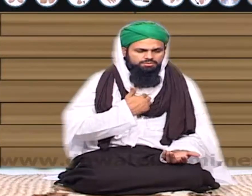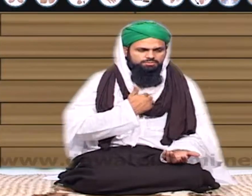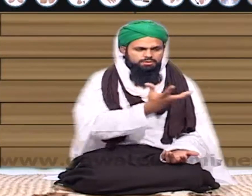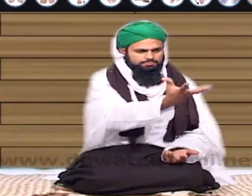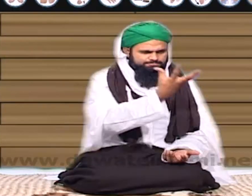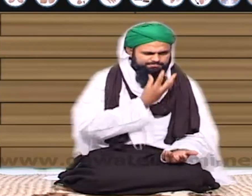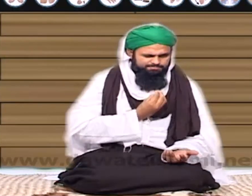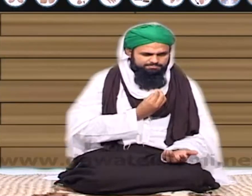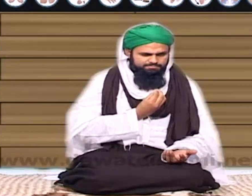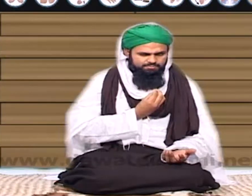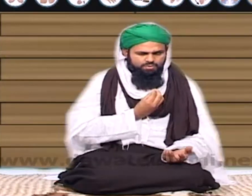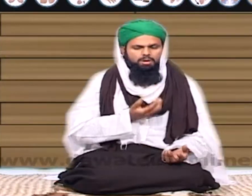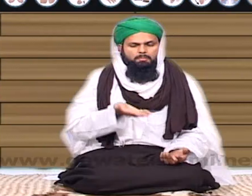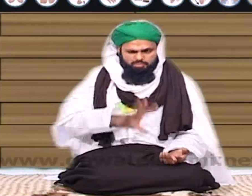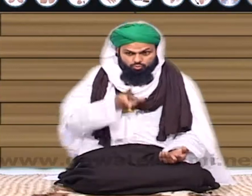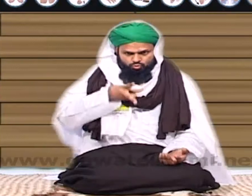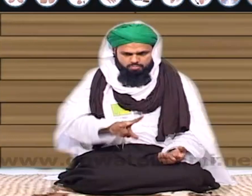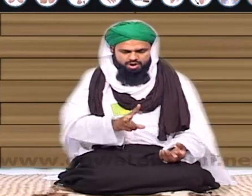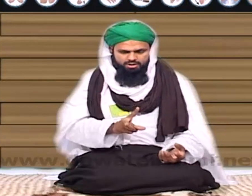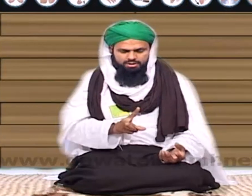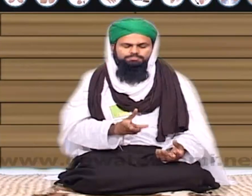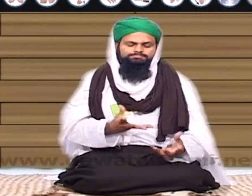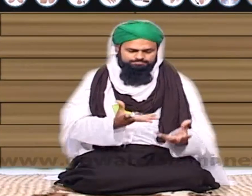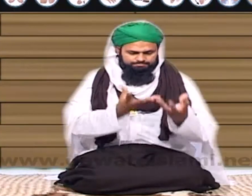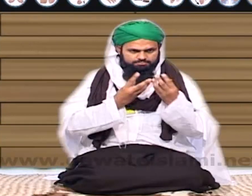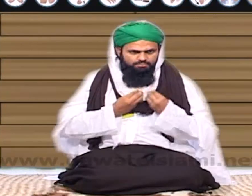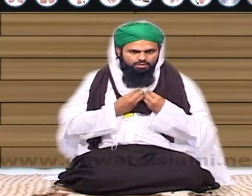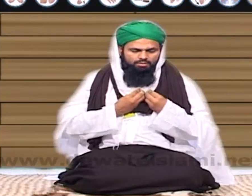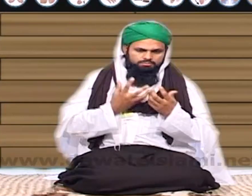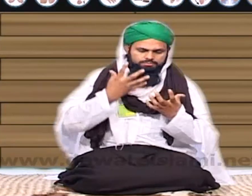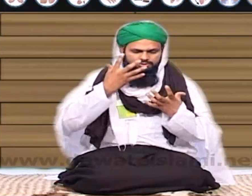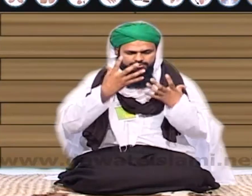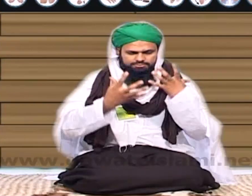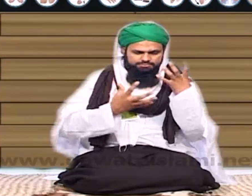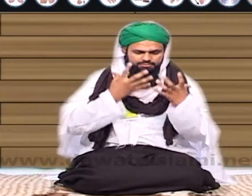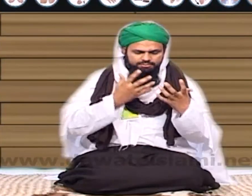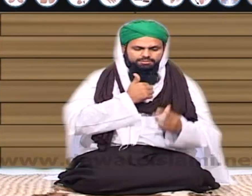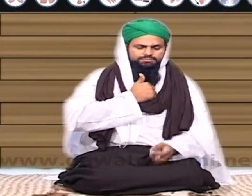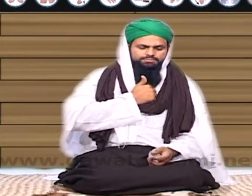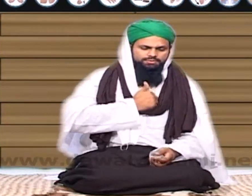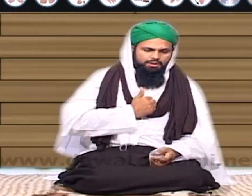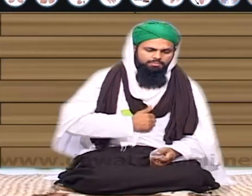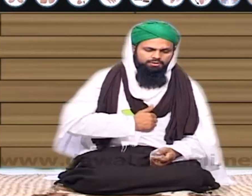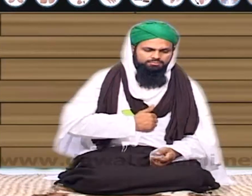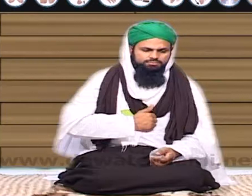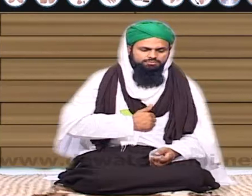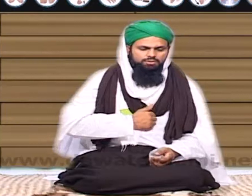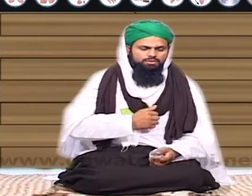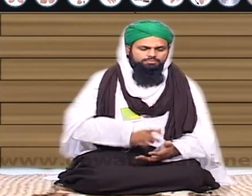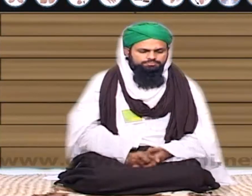سے وہ سن کر میرے پاس وہ بنڈل پیش کر دیا کہ آپ کے بارے میں اس نے یہ کہا. آپ صبر کر لیتے، اسے نہ پہنچا